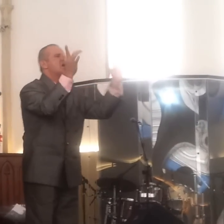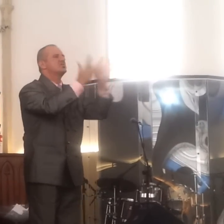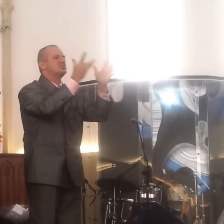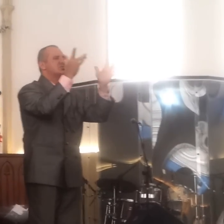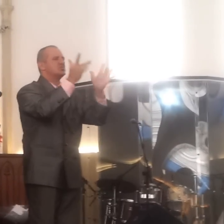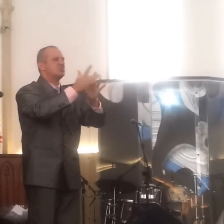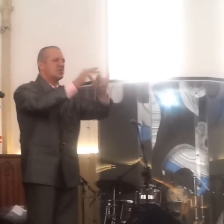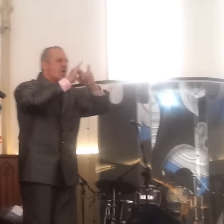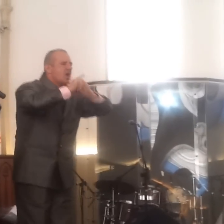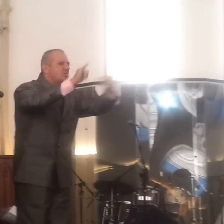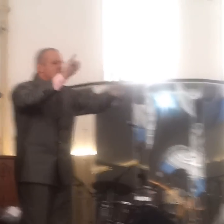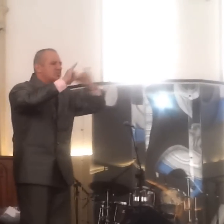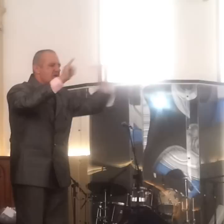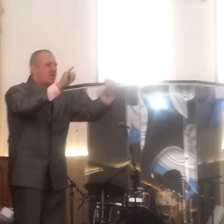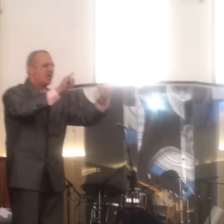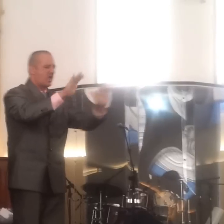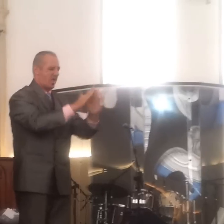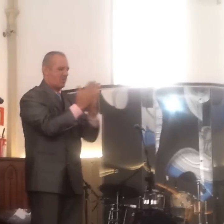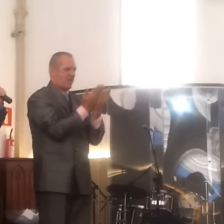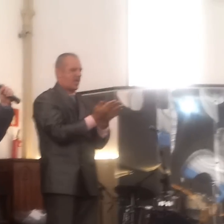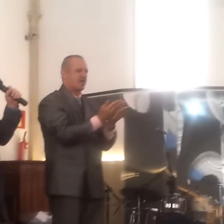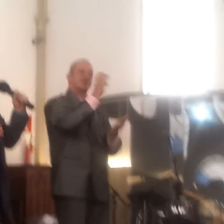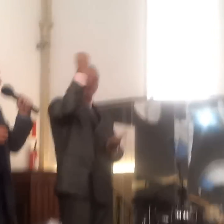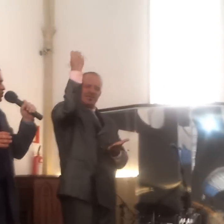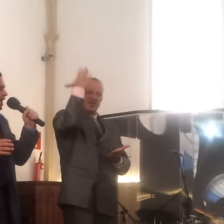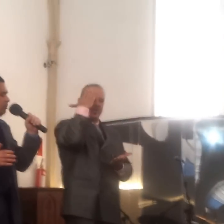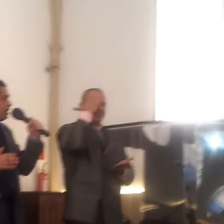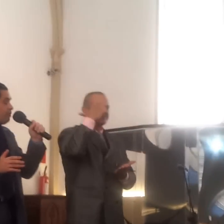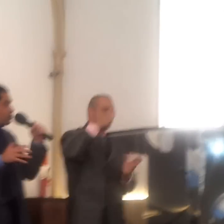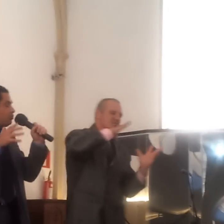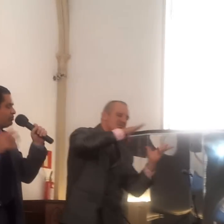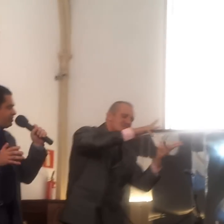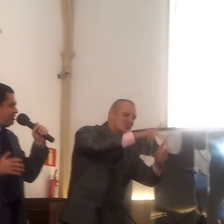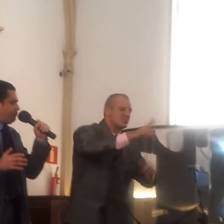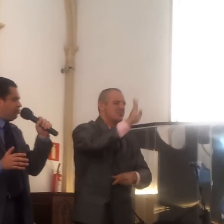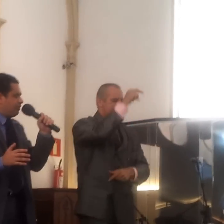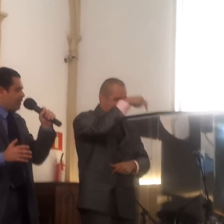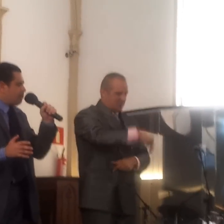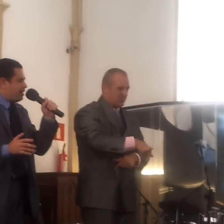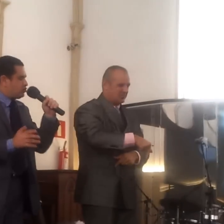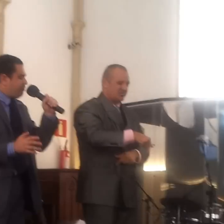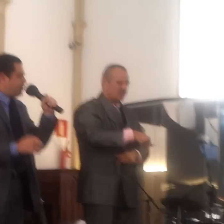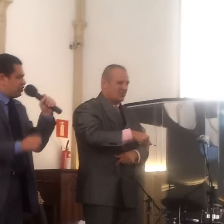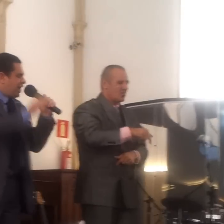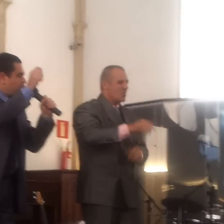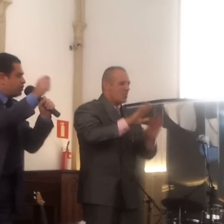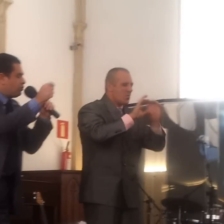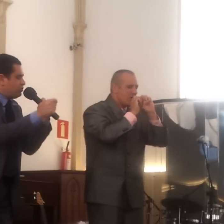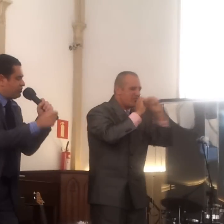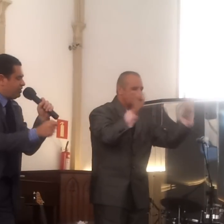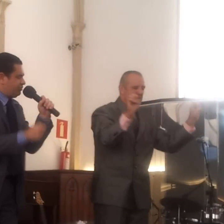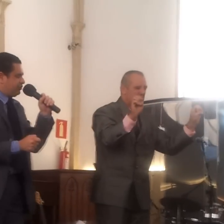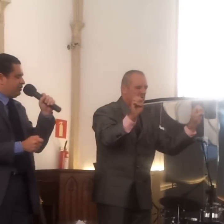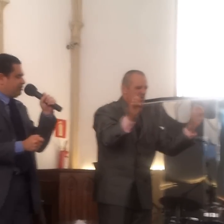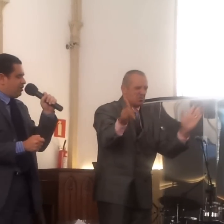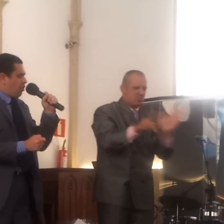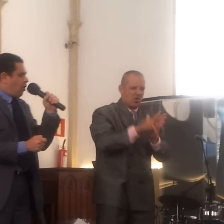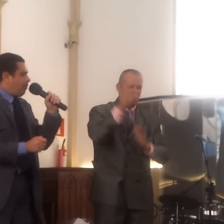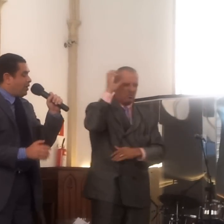o evangelho o evangelho da graça o evangelho não exclusivo mas o evangelho inclusivo